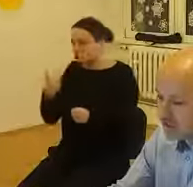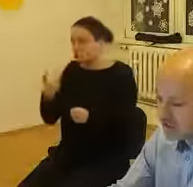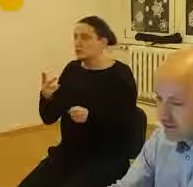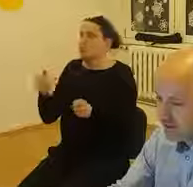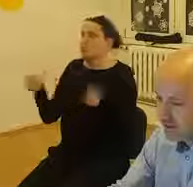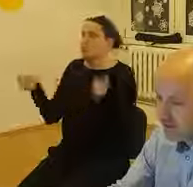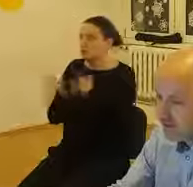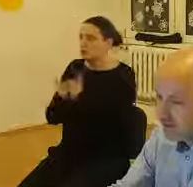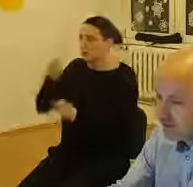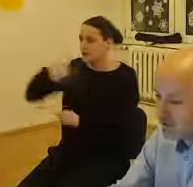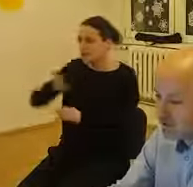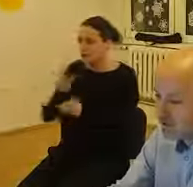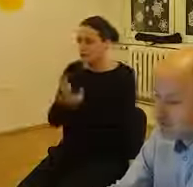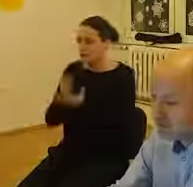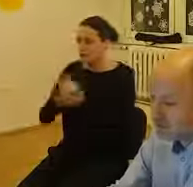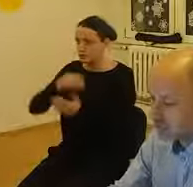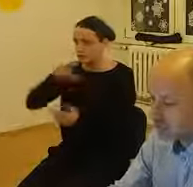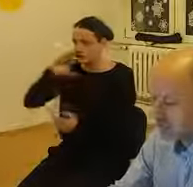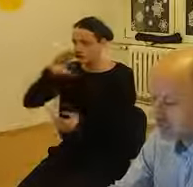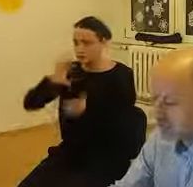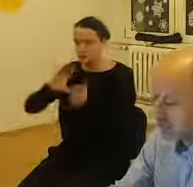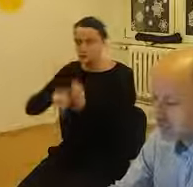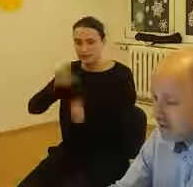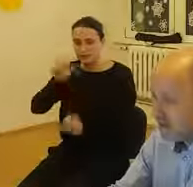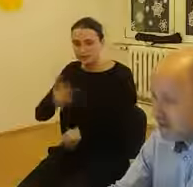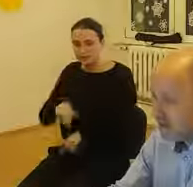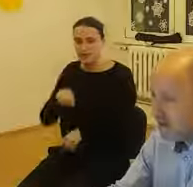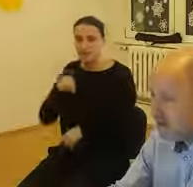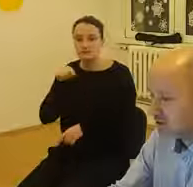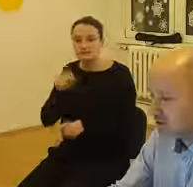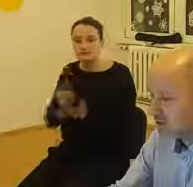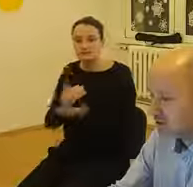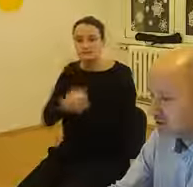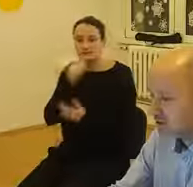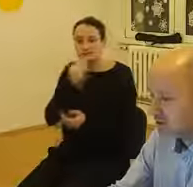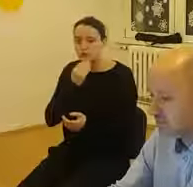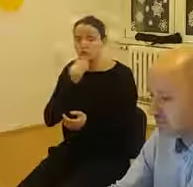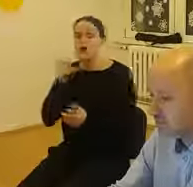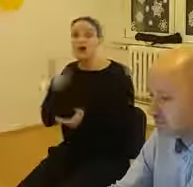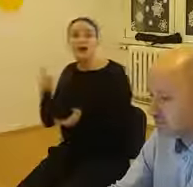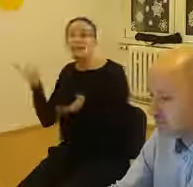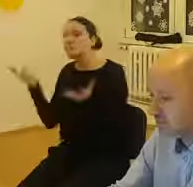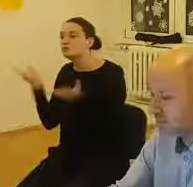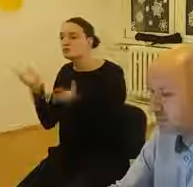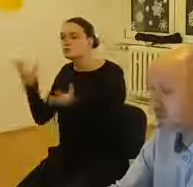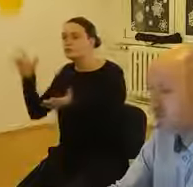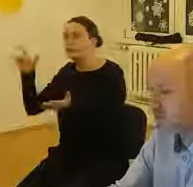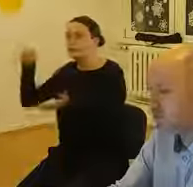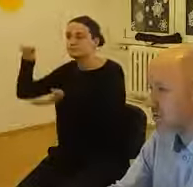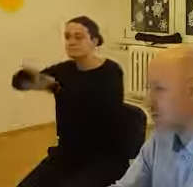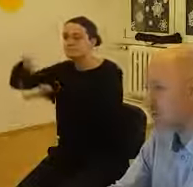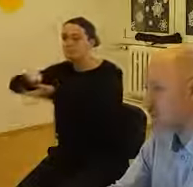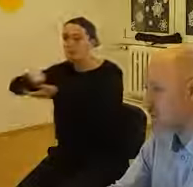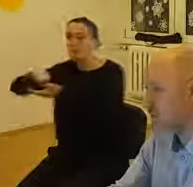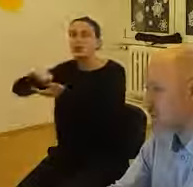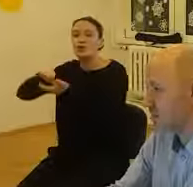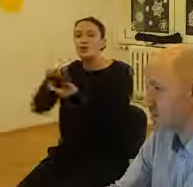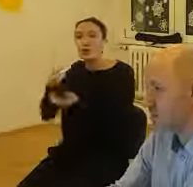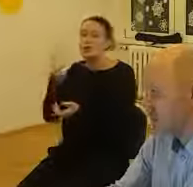odbyły się 23 sesje. One mniej więcej raz w miesiącu się odbywały. Siedziba Rady Dzielnicy mieści się w budynku wygasającego